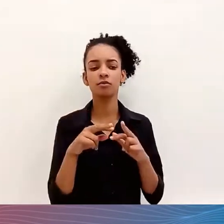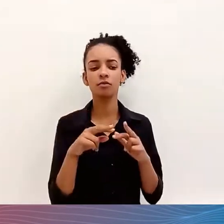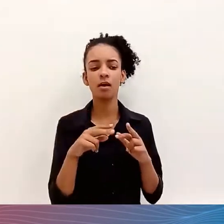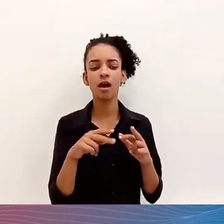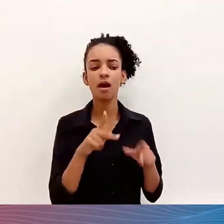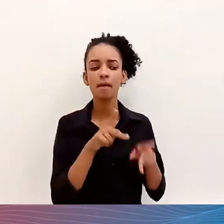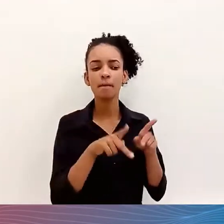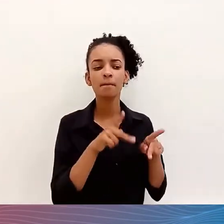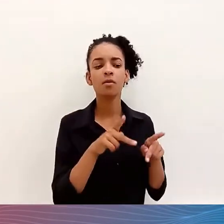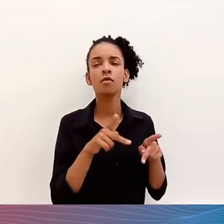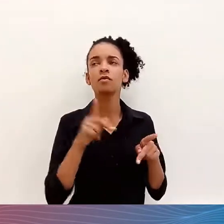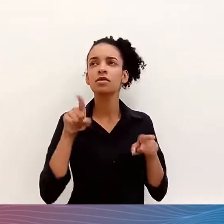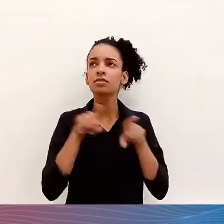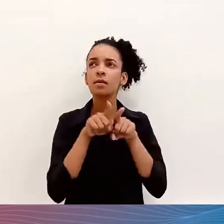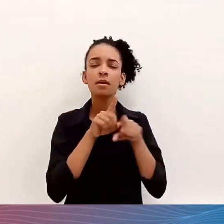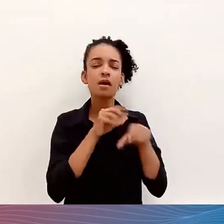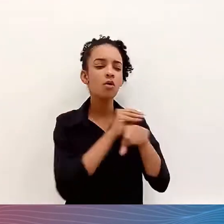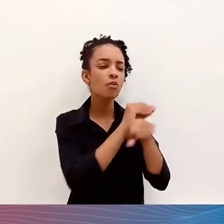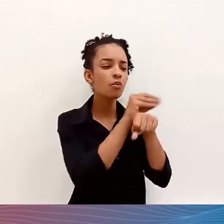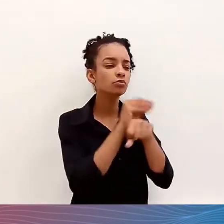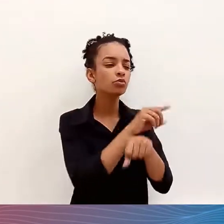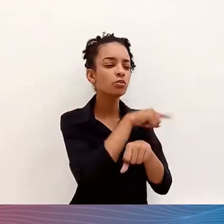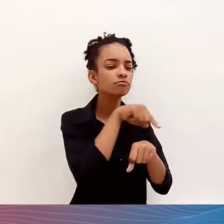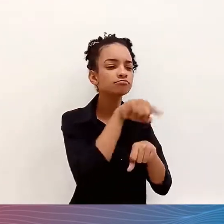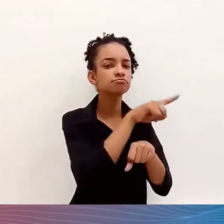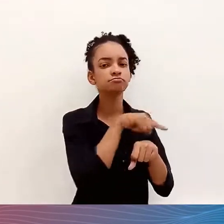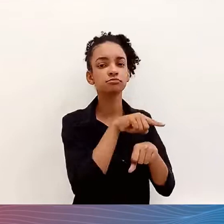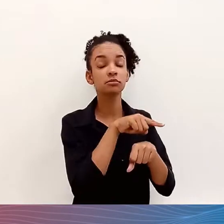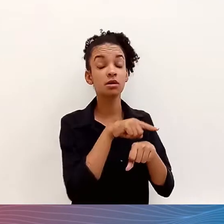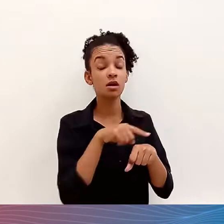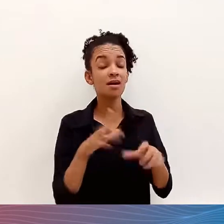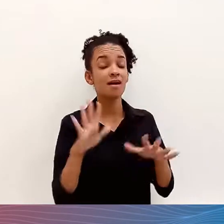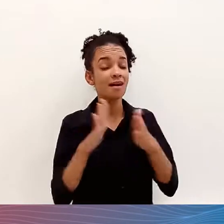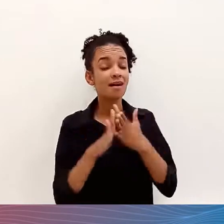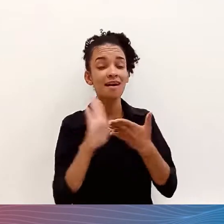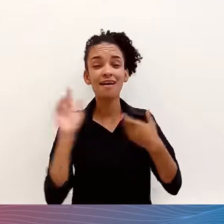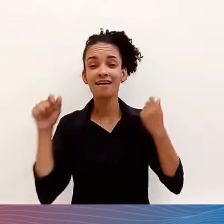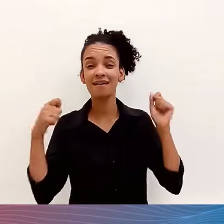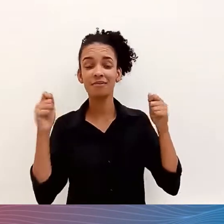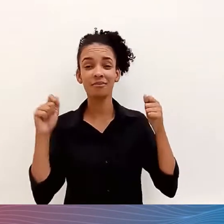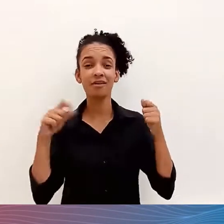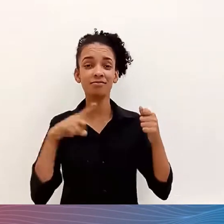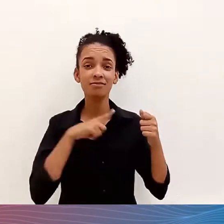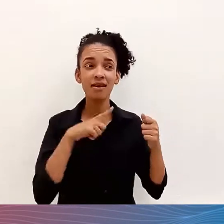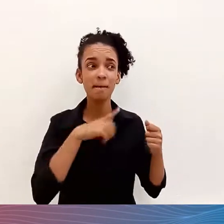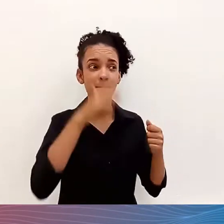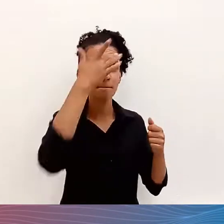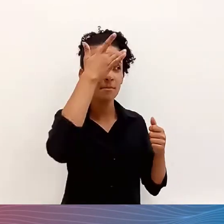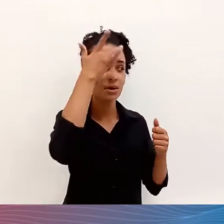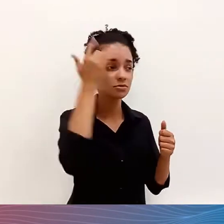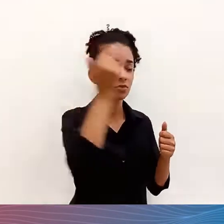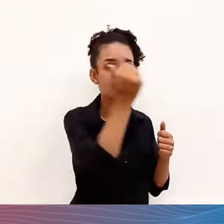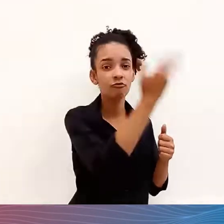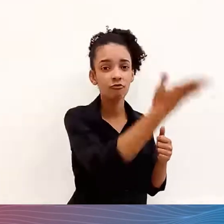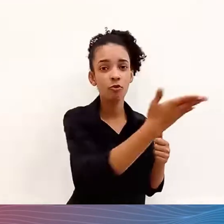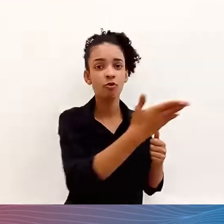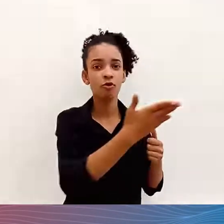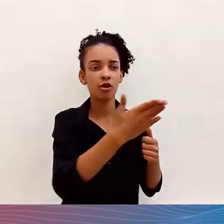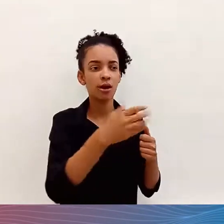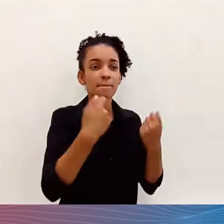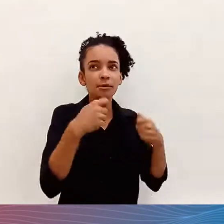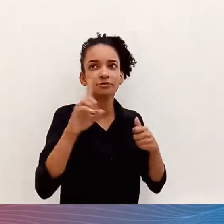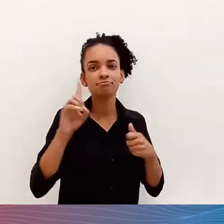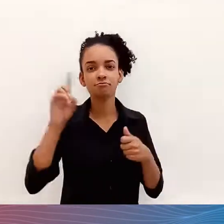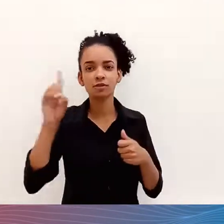Tem muitos necessitados aí afora, irmãos, nós estamos levando a provisão para eles. O Senhor deu a palavra,